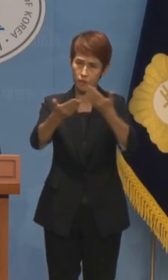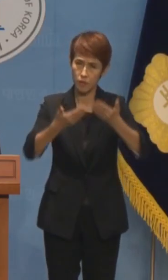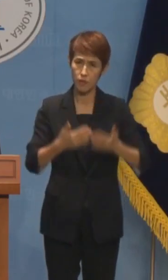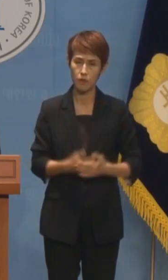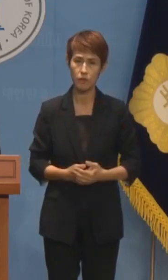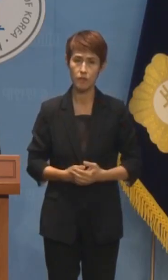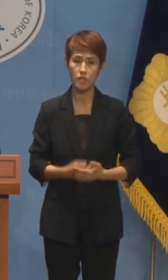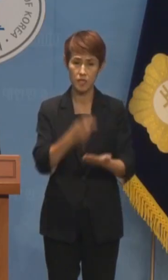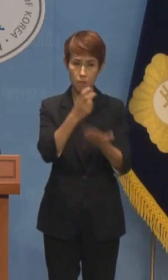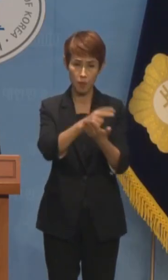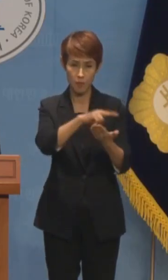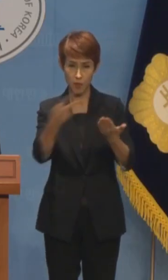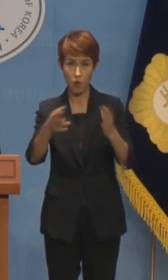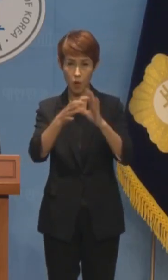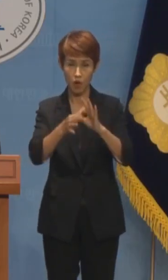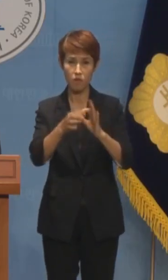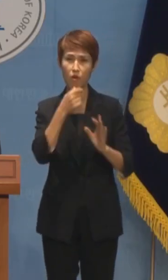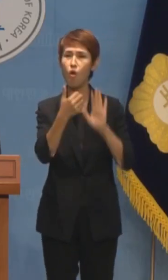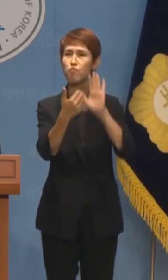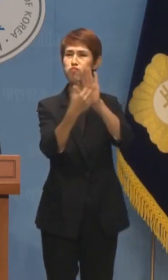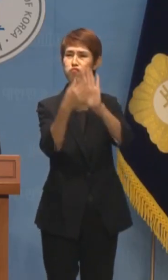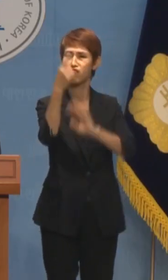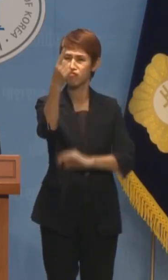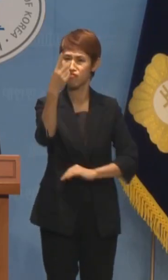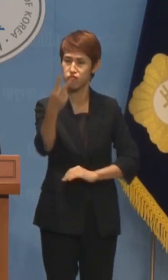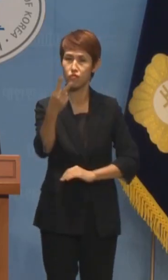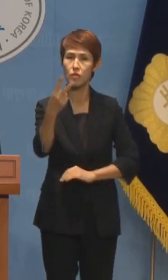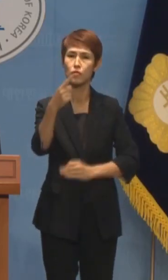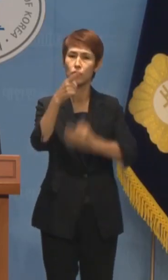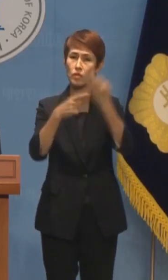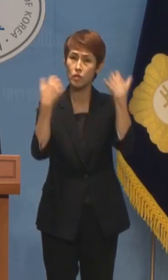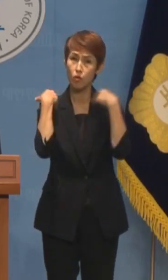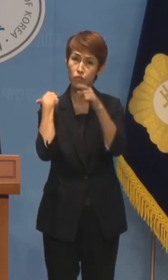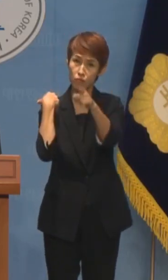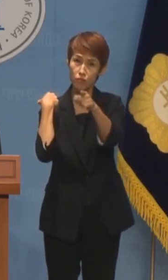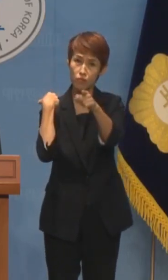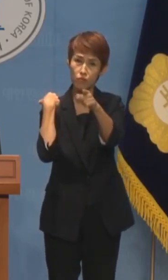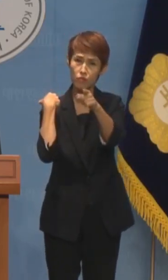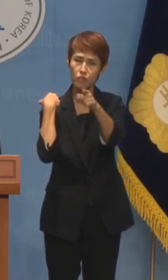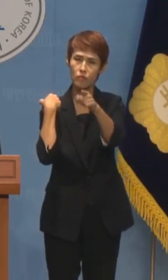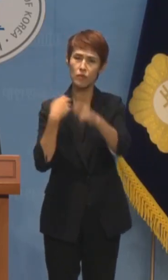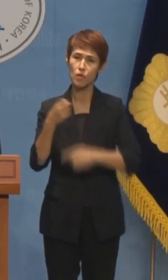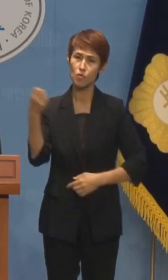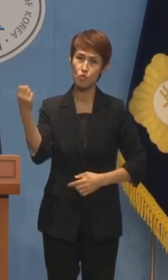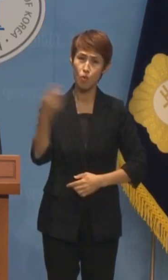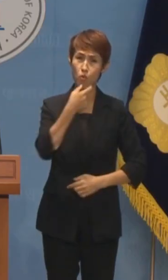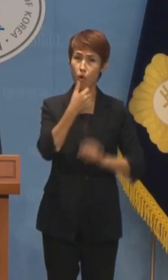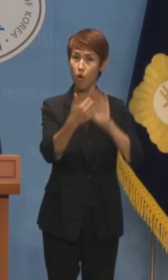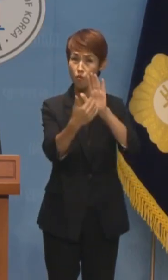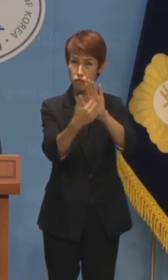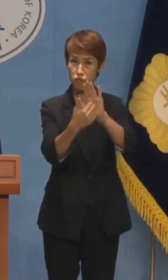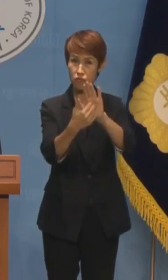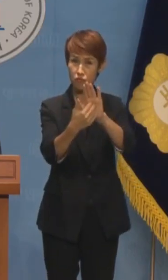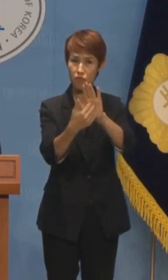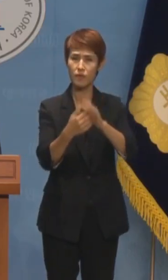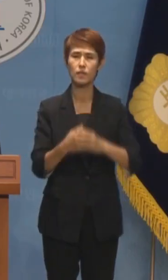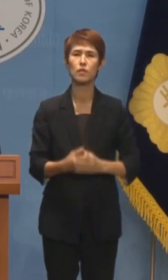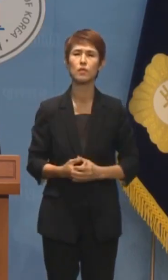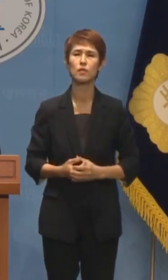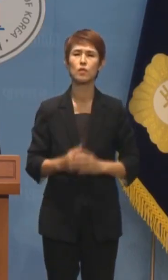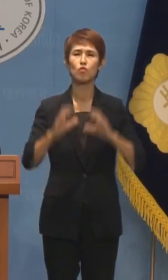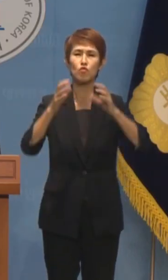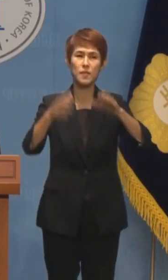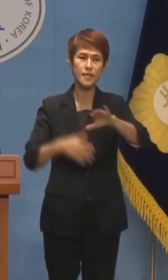3조 개정안에 대해 2번이나 거부권을 행사한 윤석열 정부가 또다시 거부권을 행사한다면